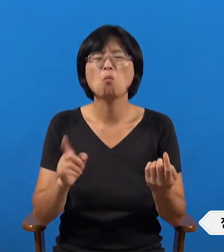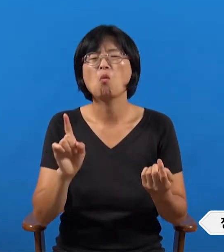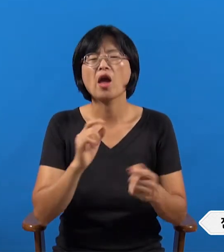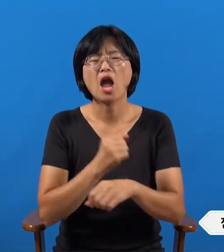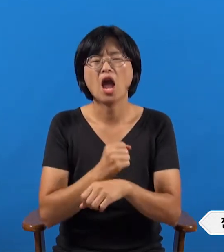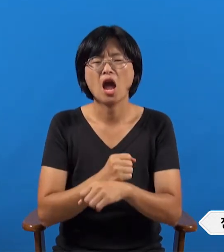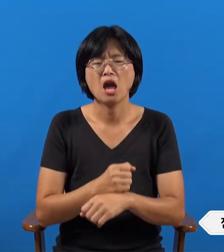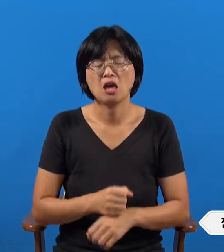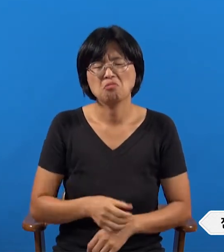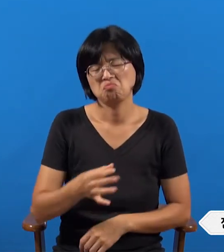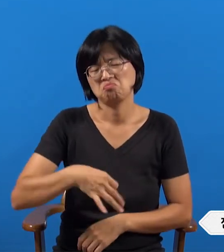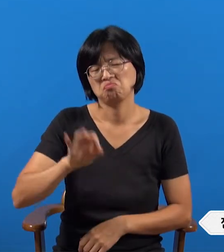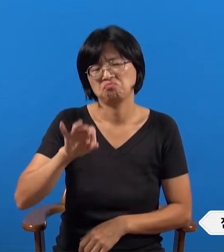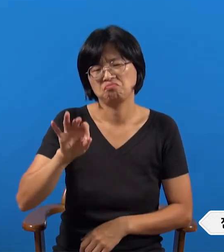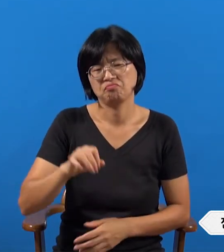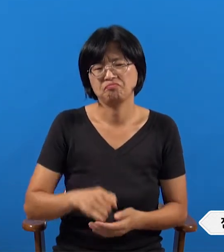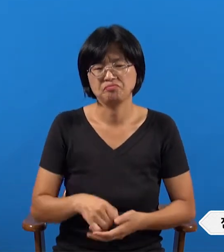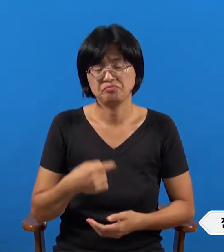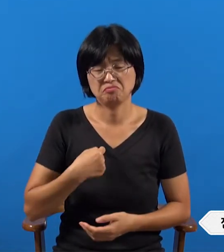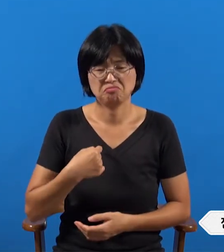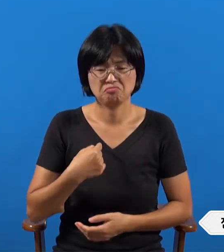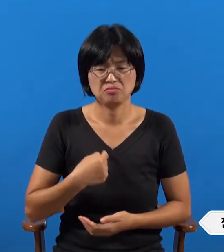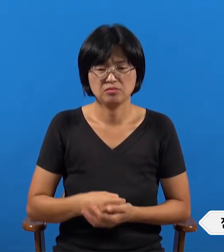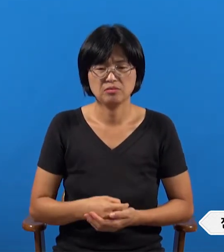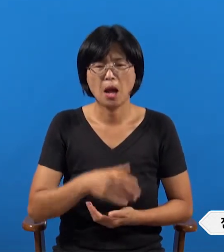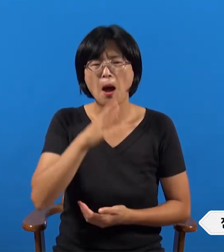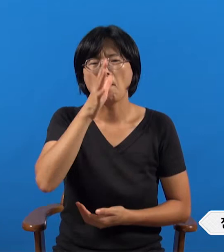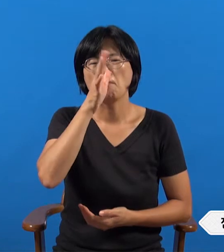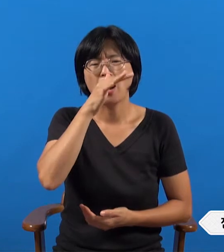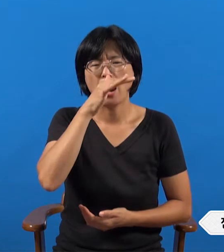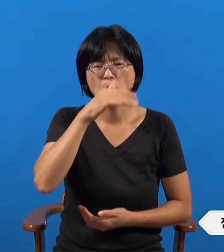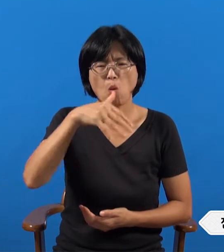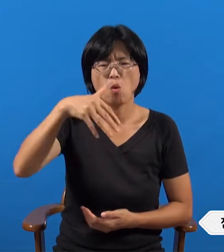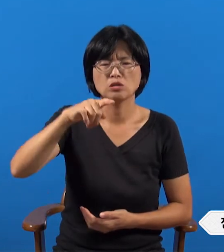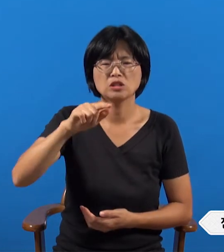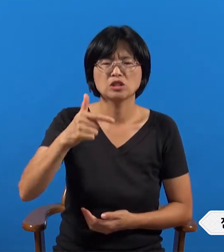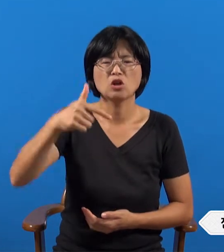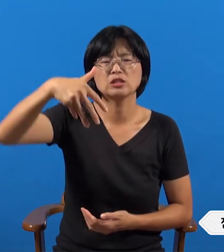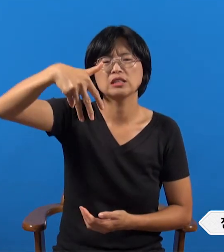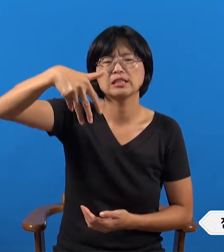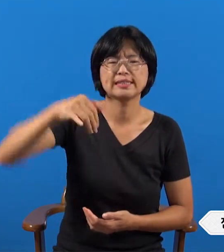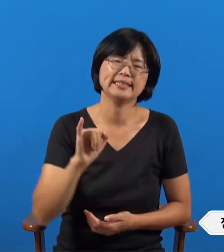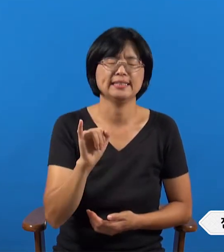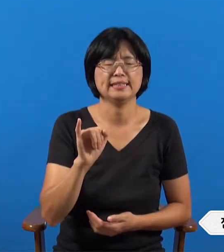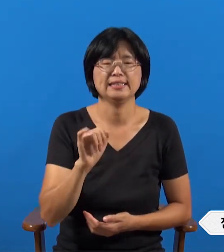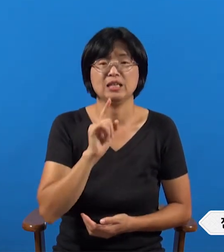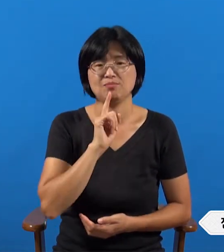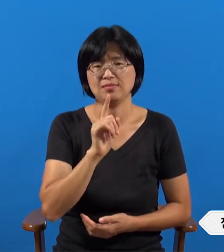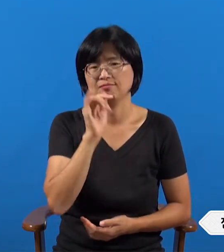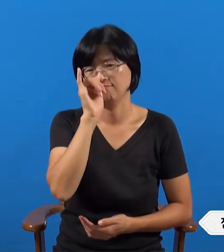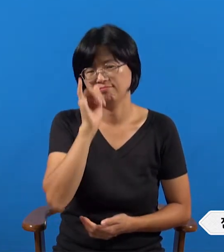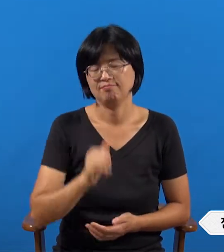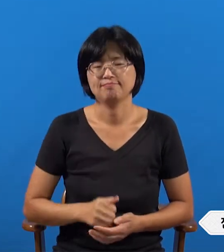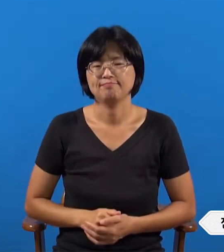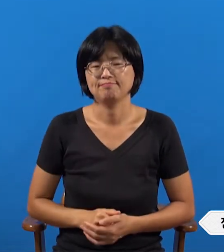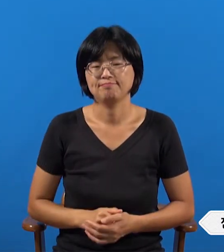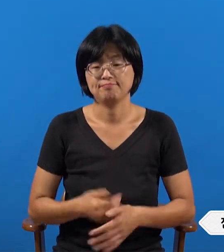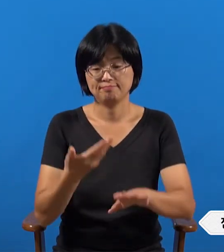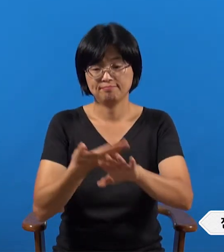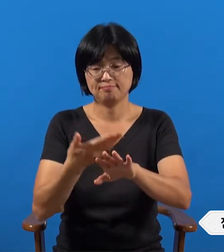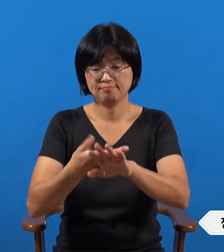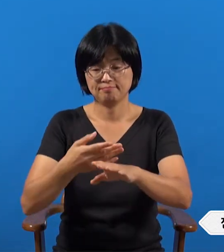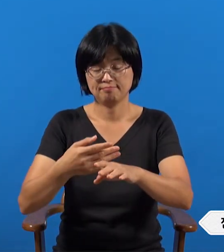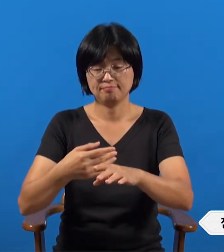할 수 있어? 난 별 수 없어. 에이 바보 천치 같으니. 우리는 우리 자신들에